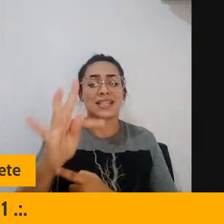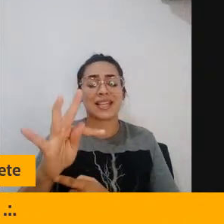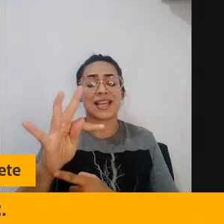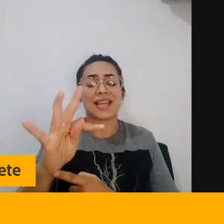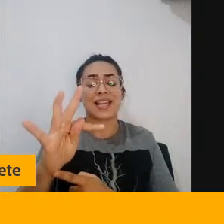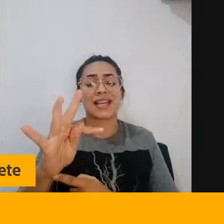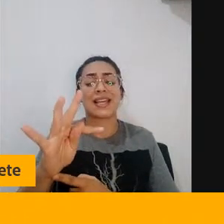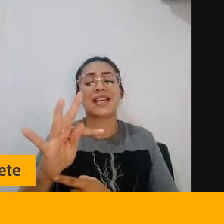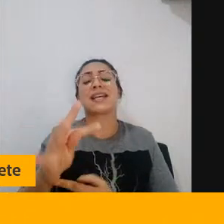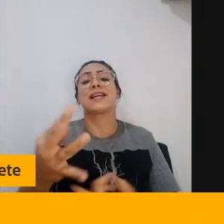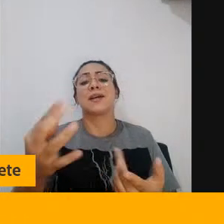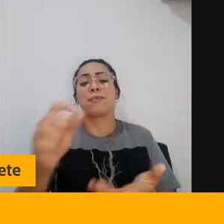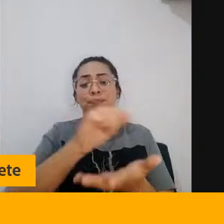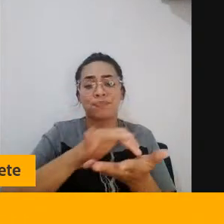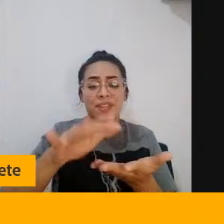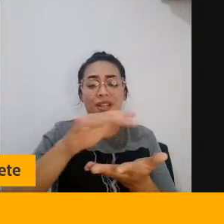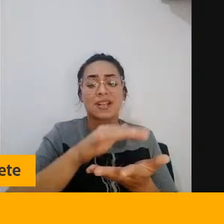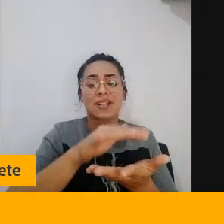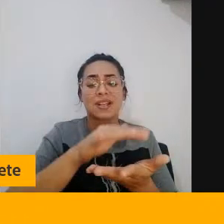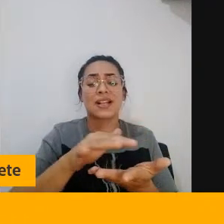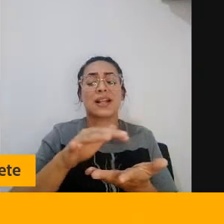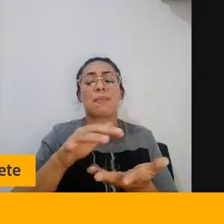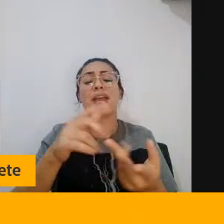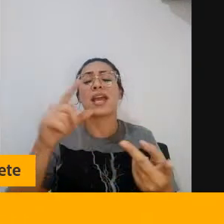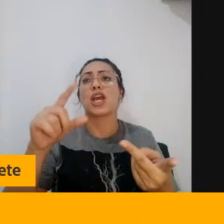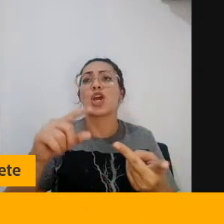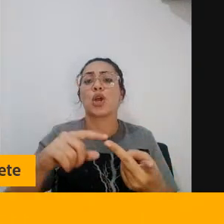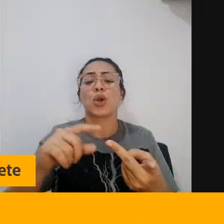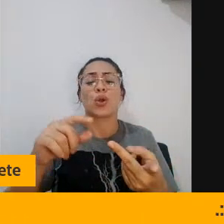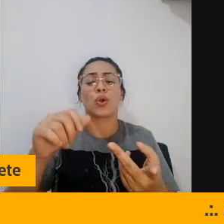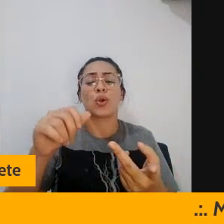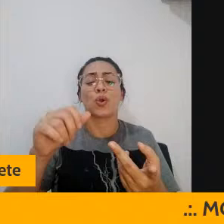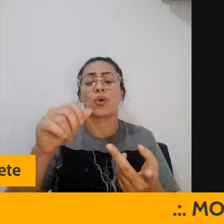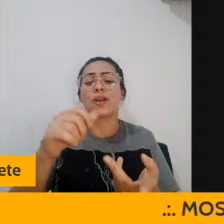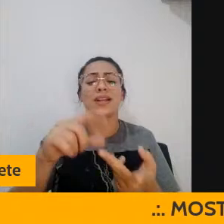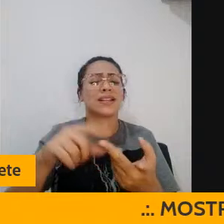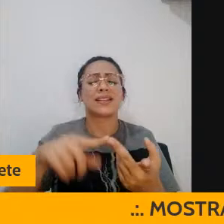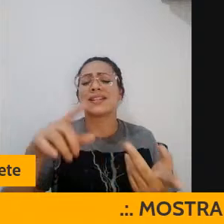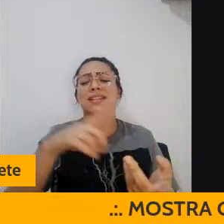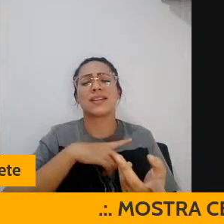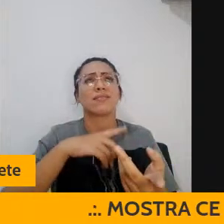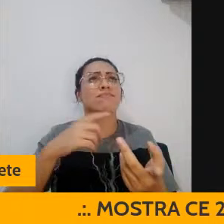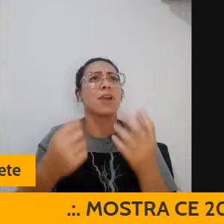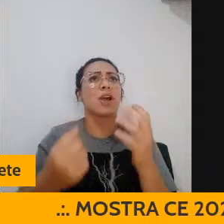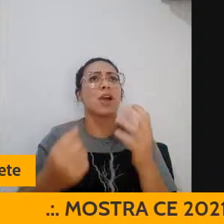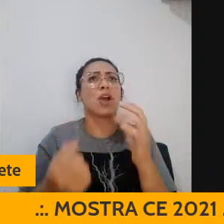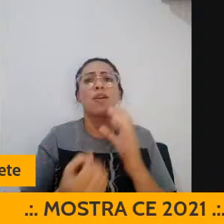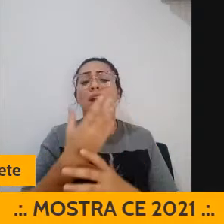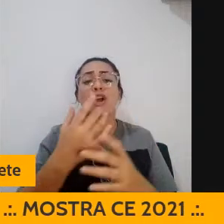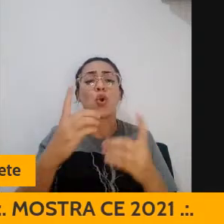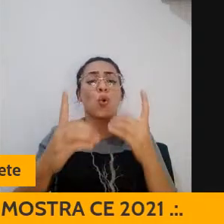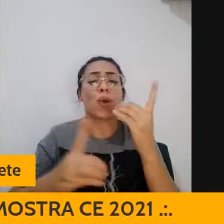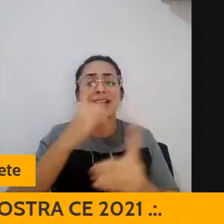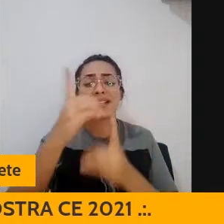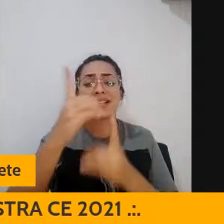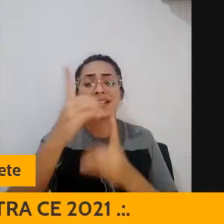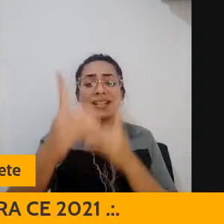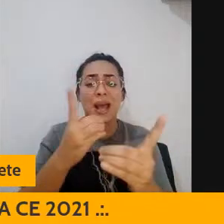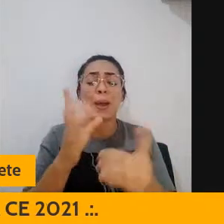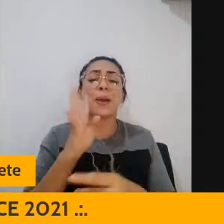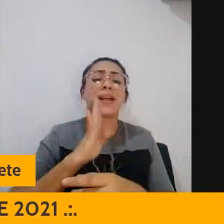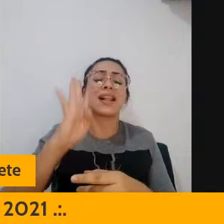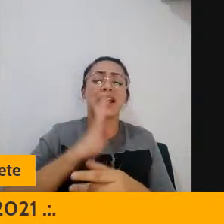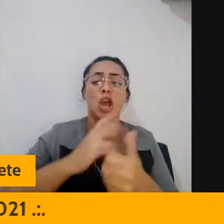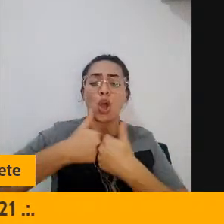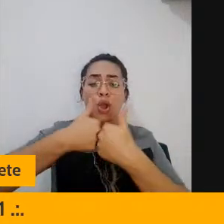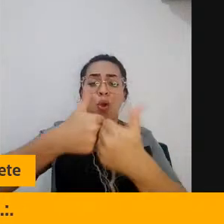GT, né, Daniel e Dani, o pessoal inventou aí uma dinâmica muito legal de ficar acompanhando